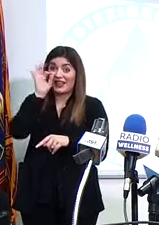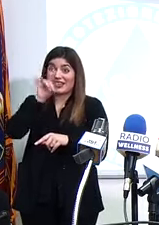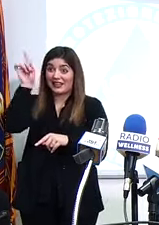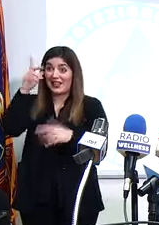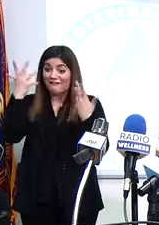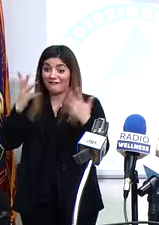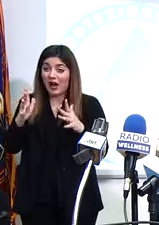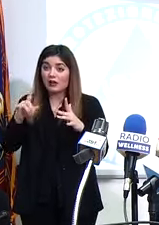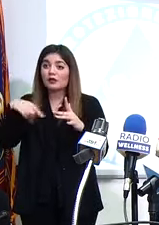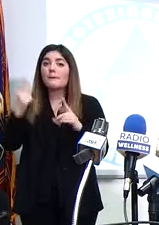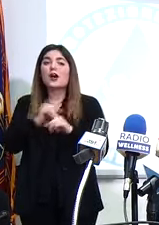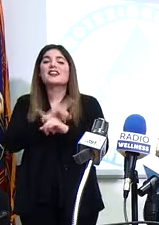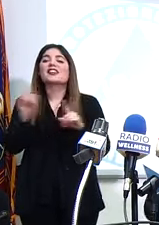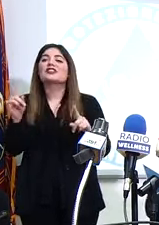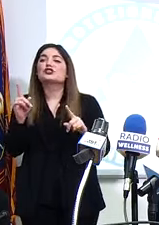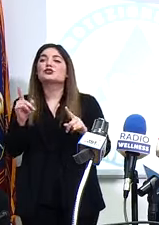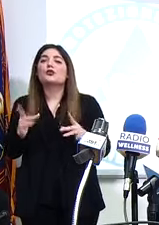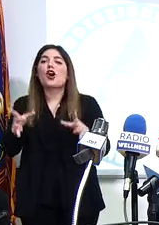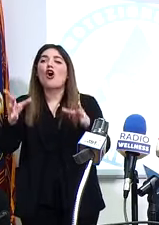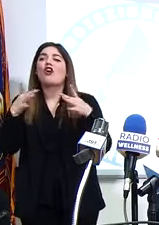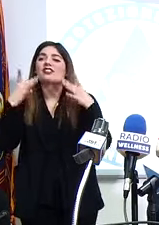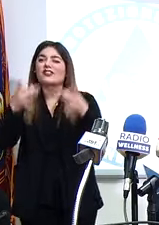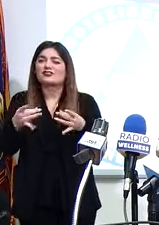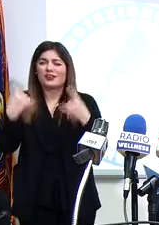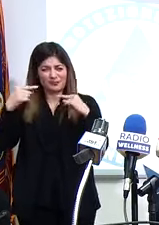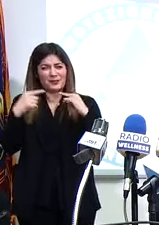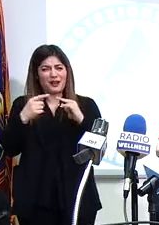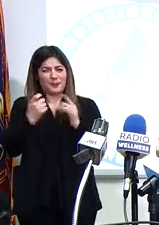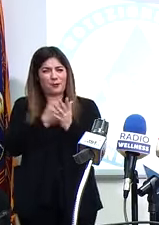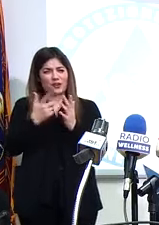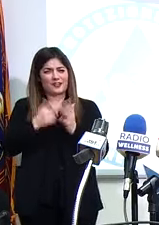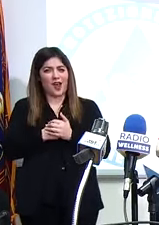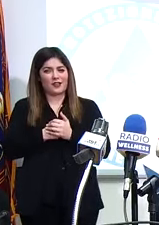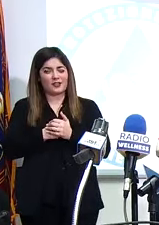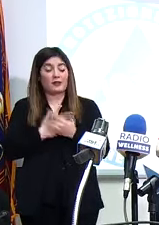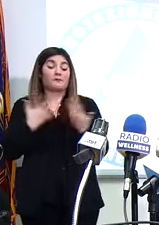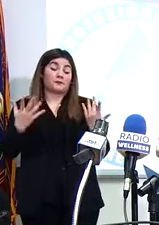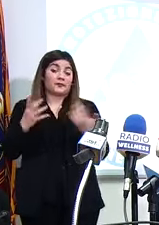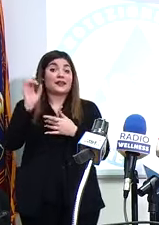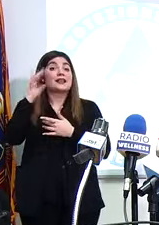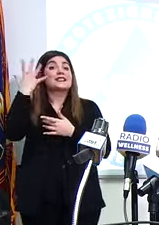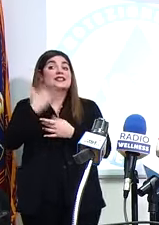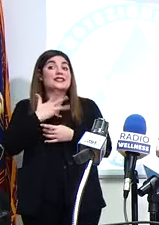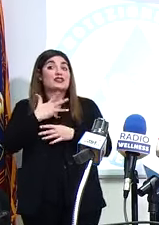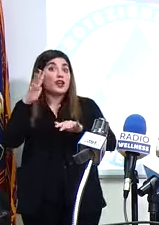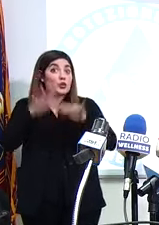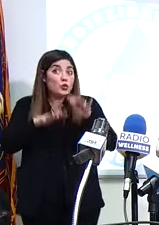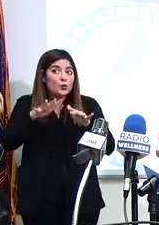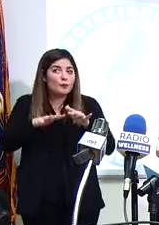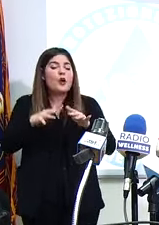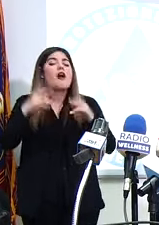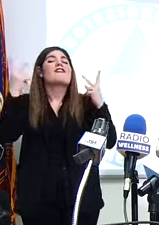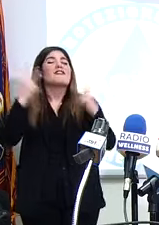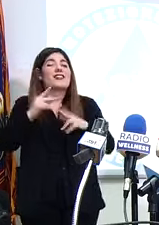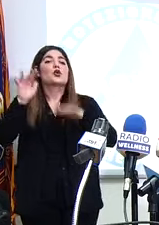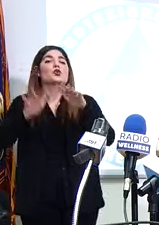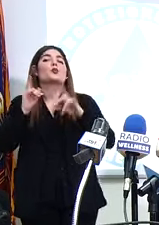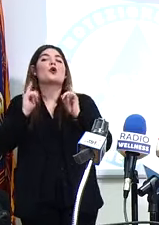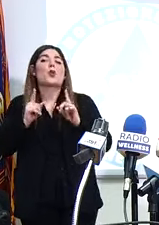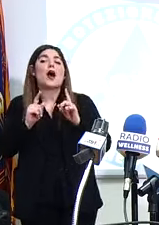che ha la sua importanza. Come vi ho detto prima, se c'è casomai un dubbio è sulla variante sudafricana, perché